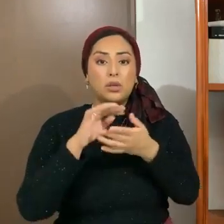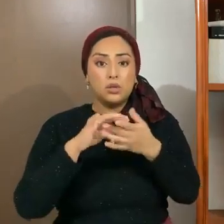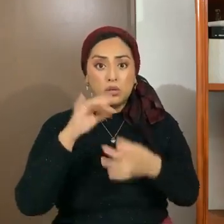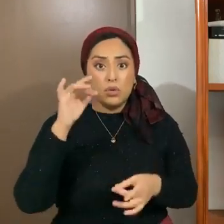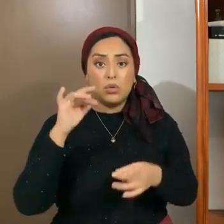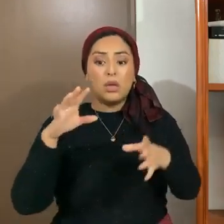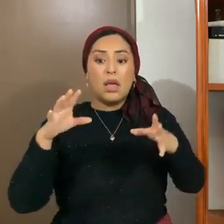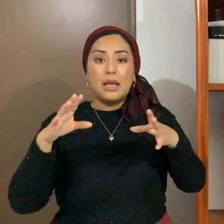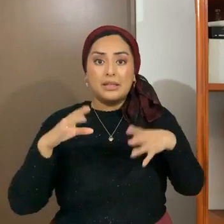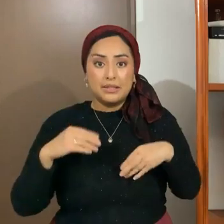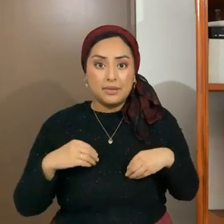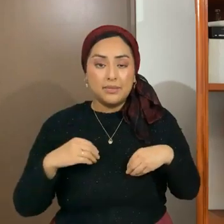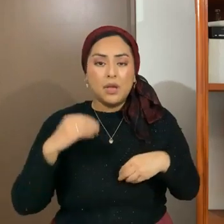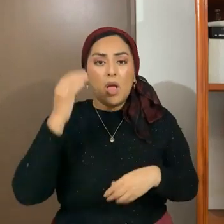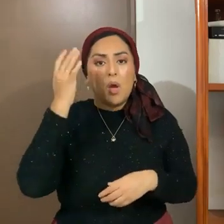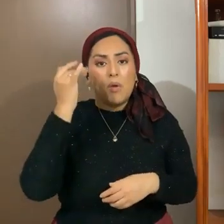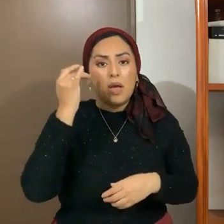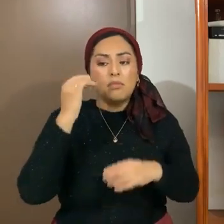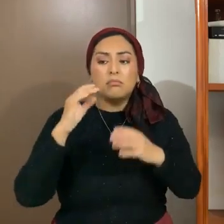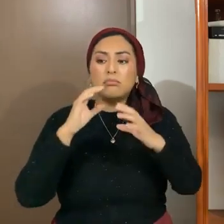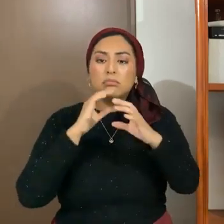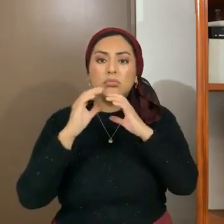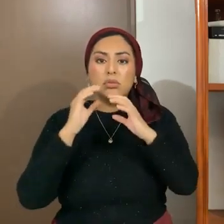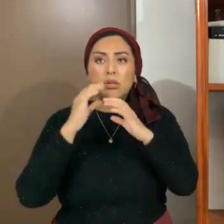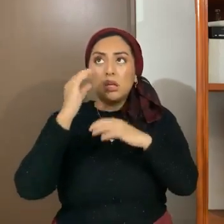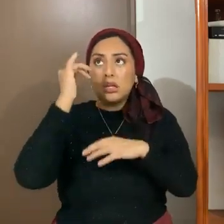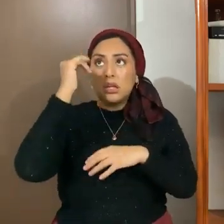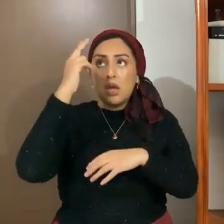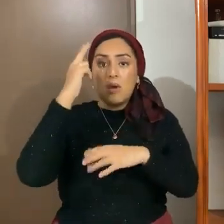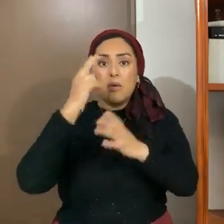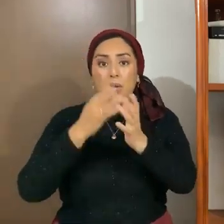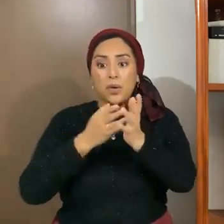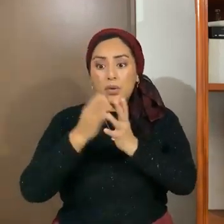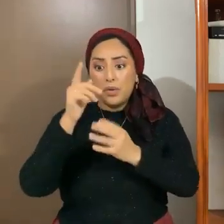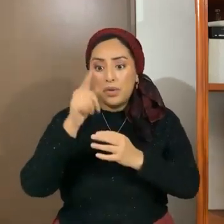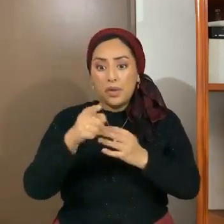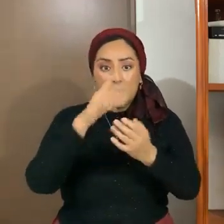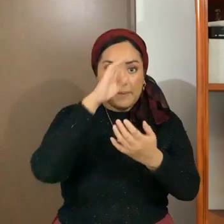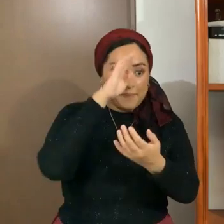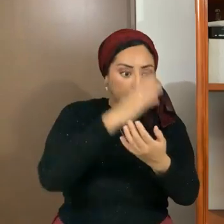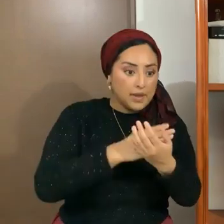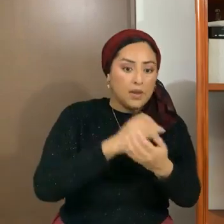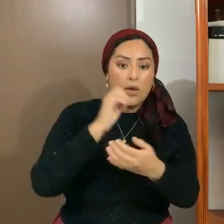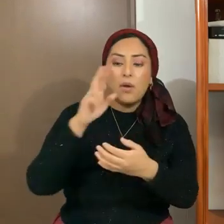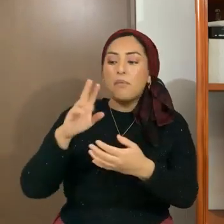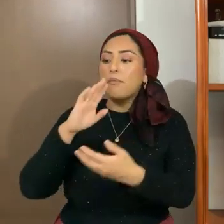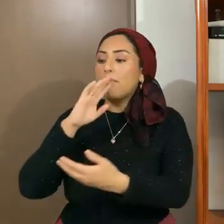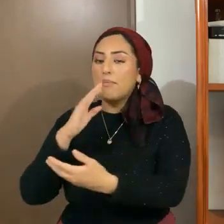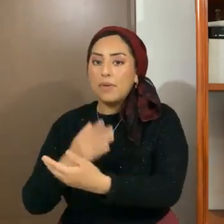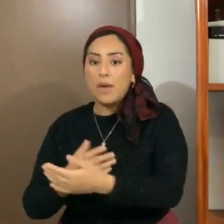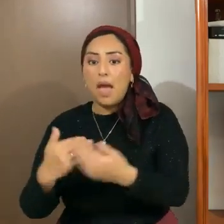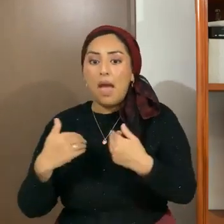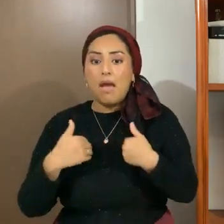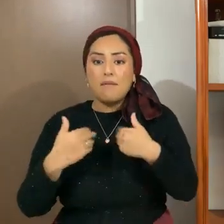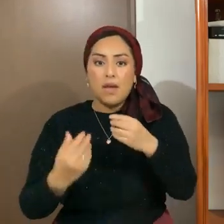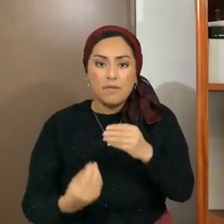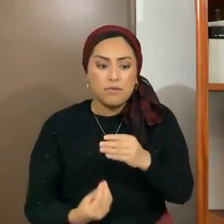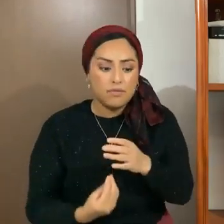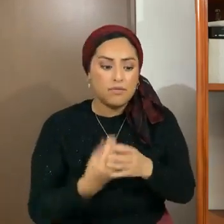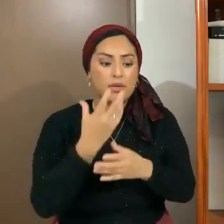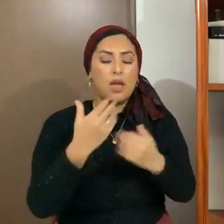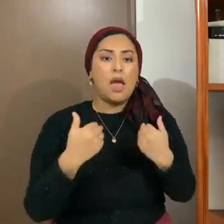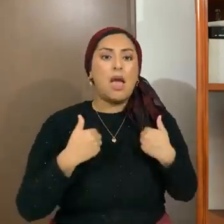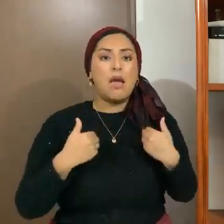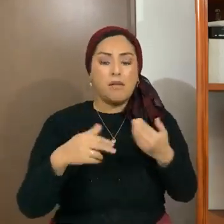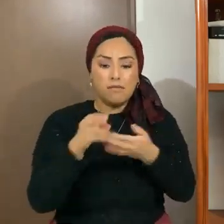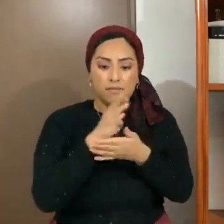almas lo aceptan. ¿Por qué? Porque se está hablando el Eterno a través de ese hijo del Eterno, hija del Eterno, que tiene sus frutos, que tiene a Ruach